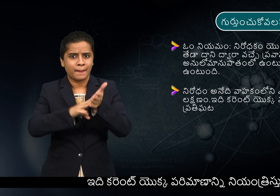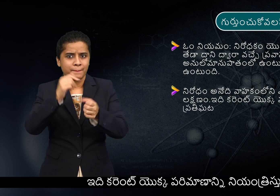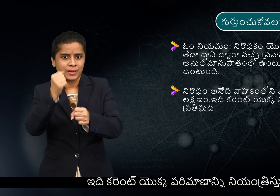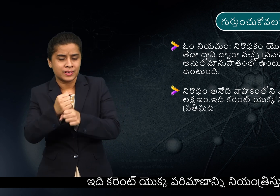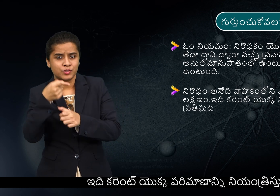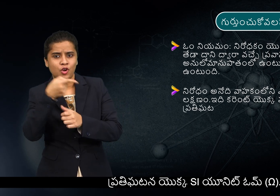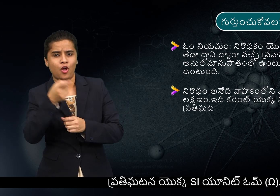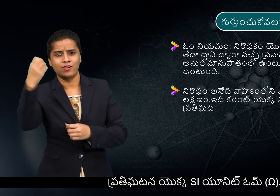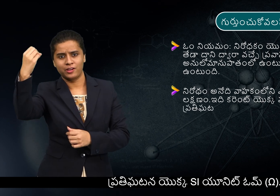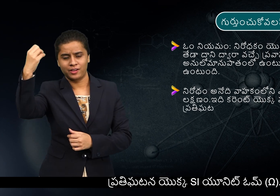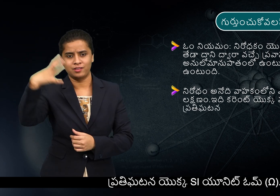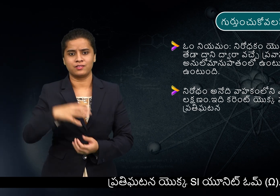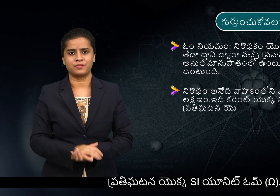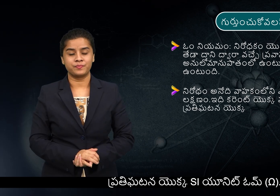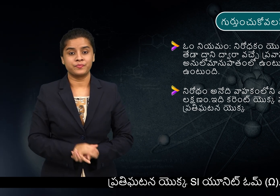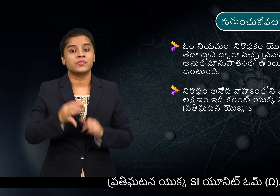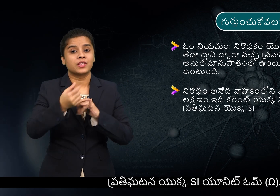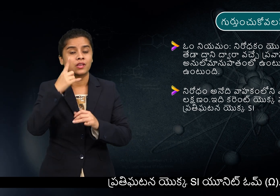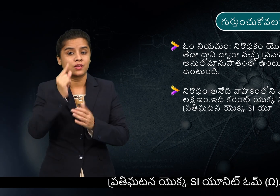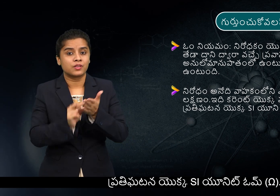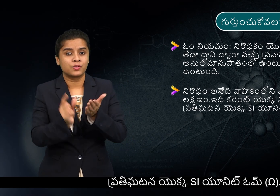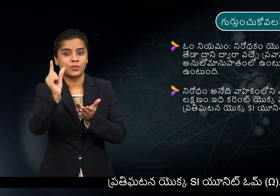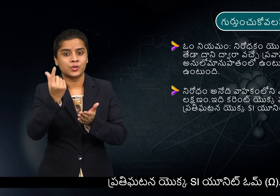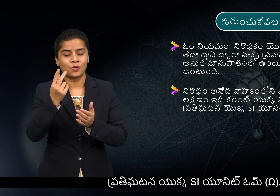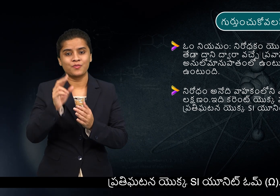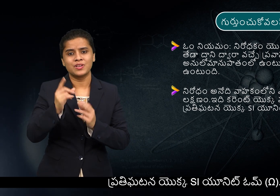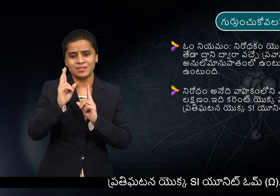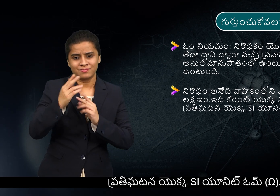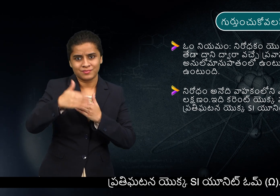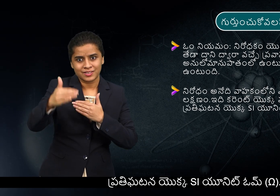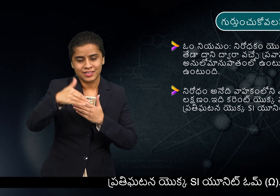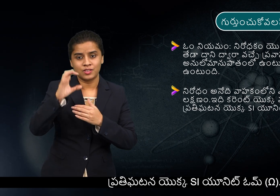నియంత్రిస్తుంది. ప్రతిఘటన యొక్క SI యూనిట్ ఓం.